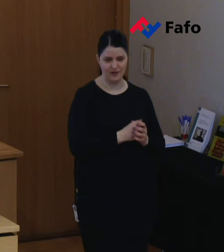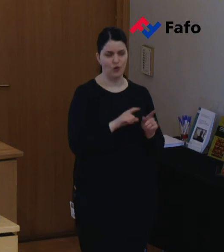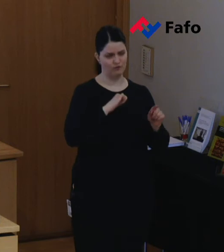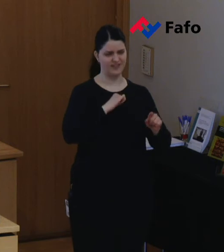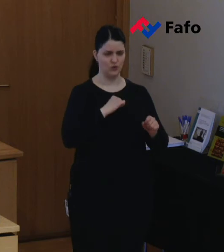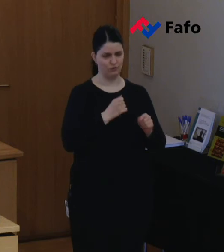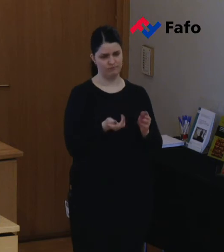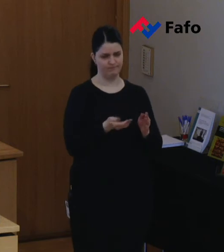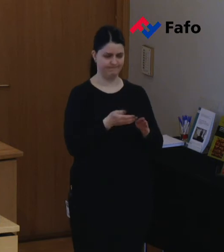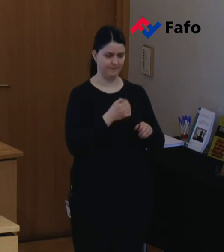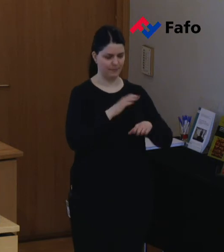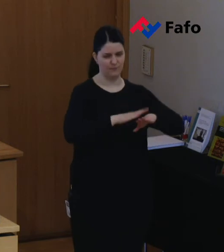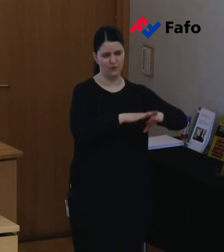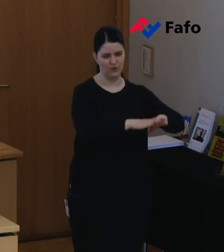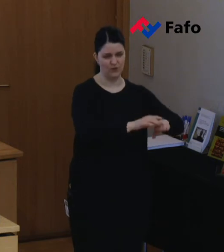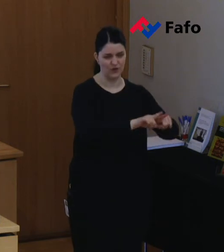må vi vekk ifra.